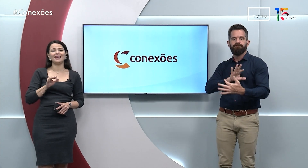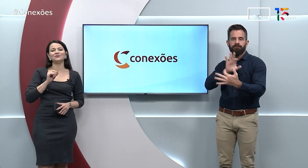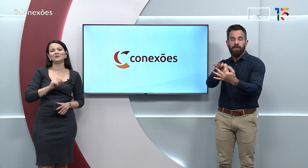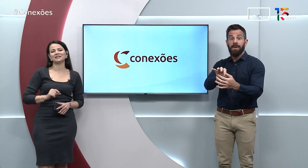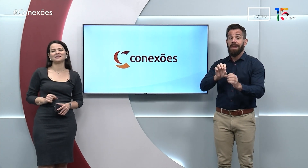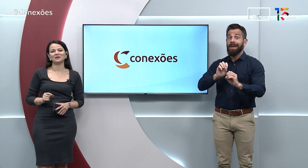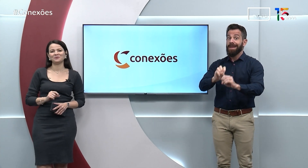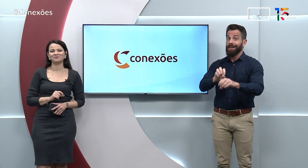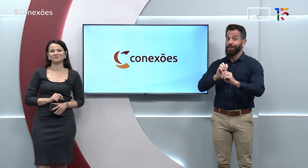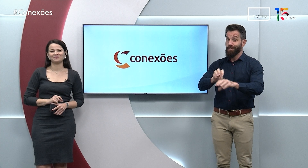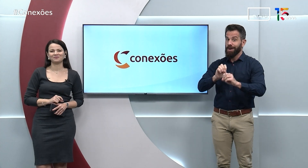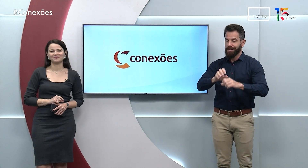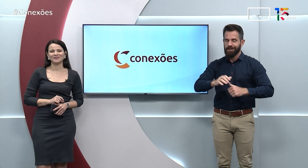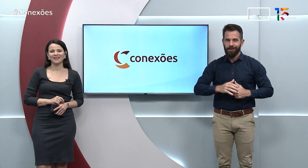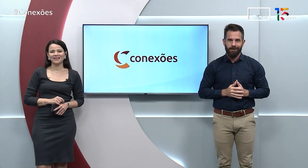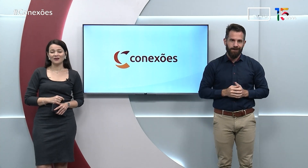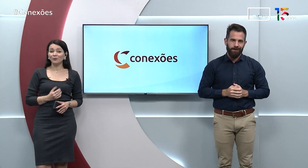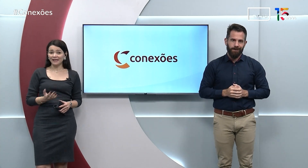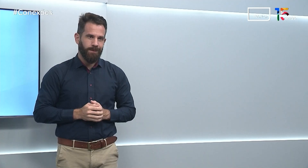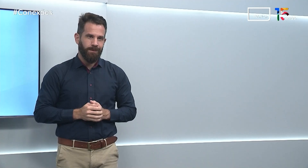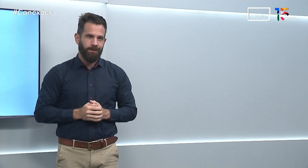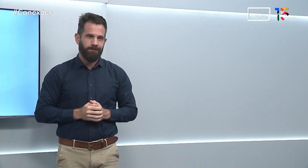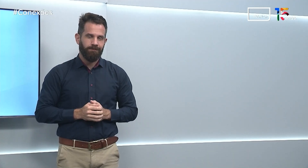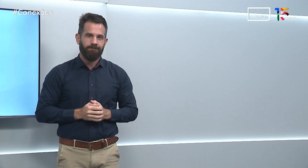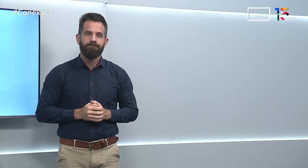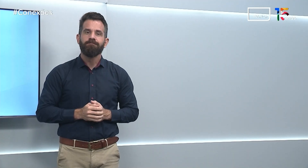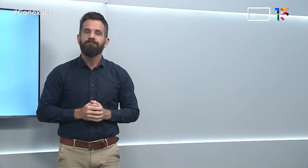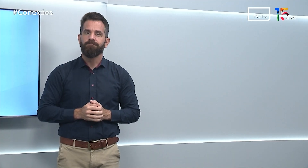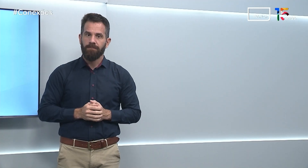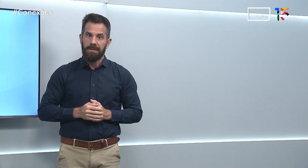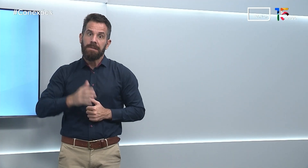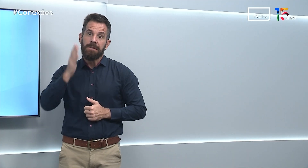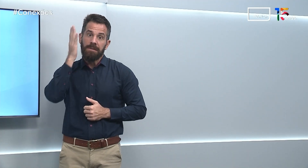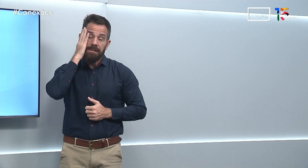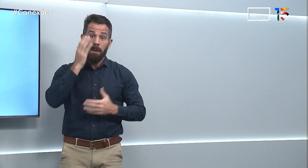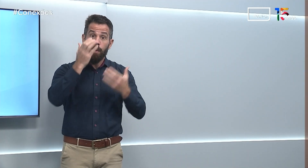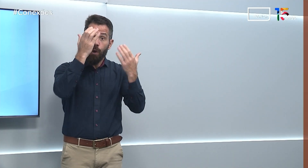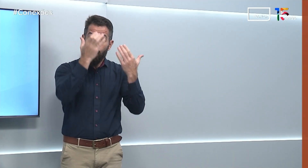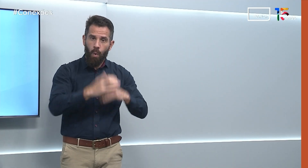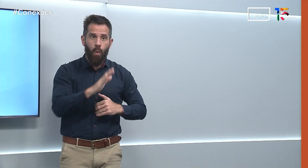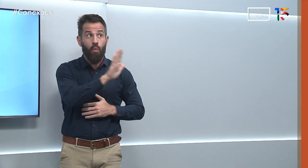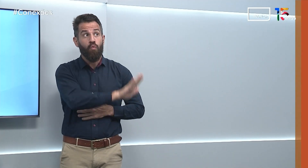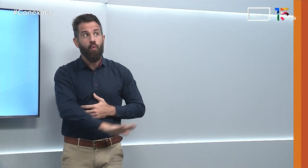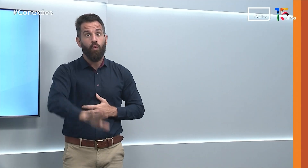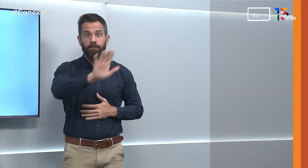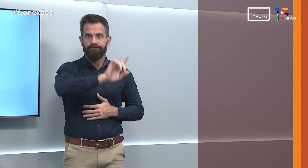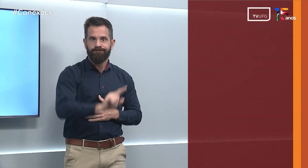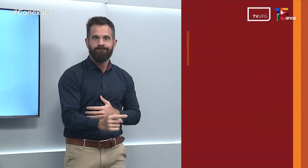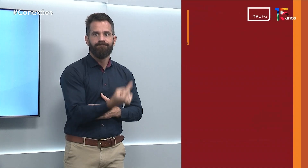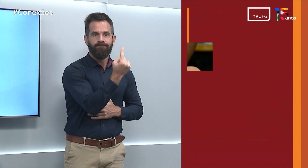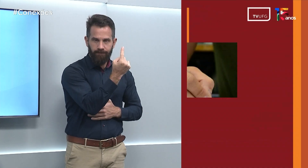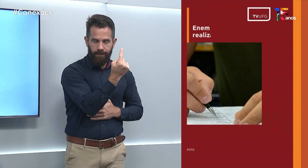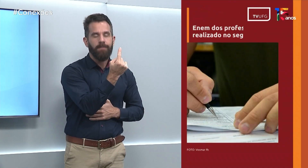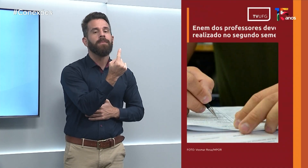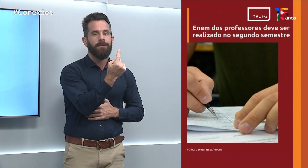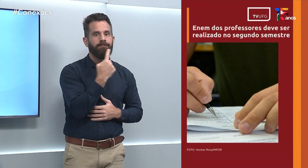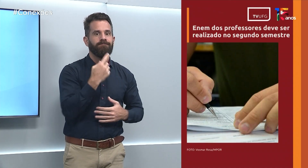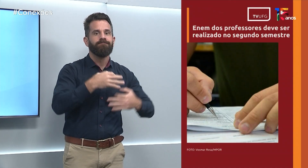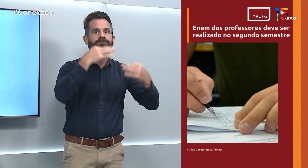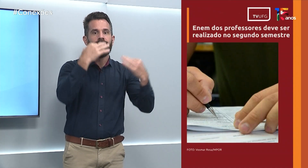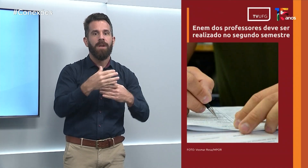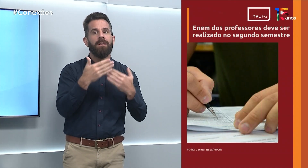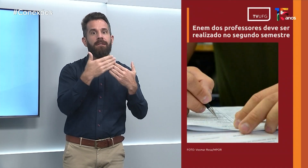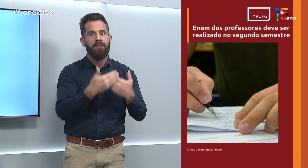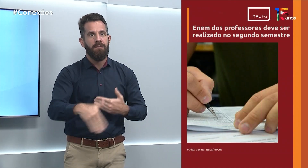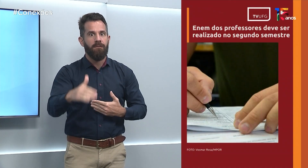sobre educação. O Enem dos concursos já tem data para sair do papel.